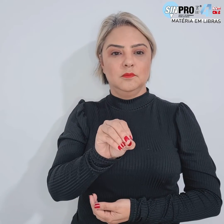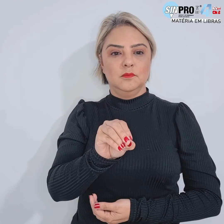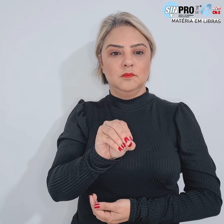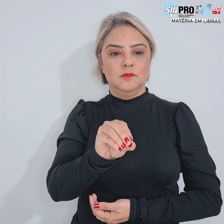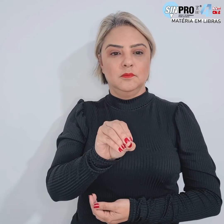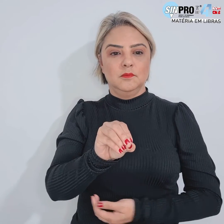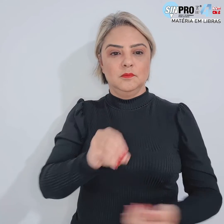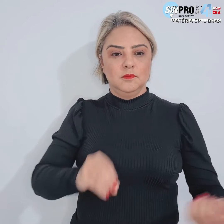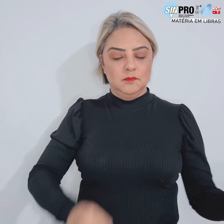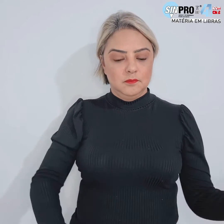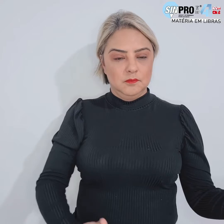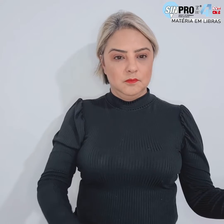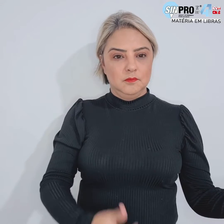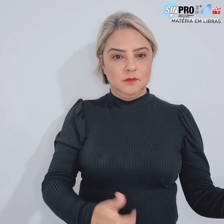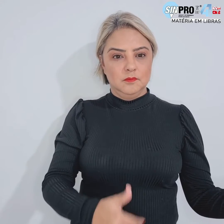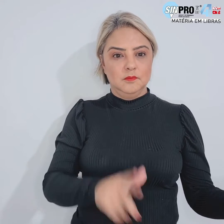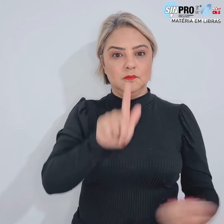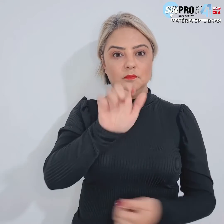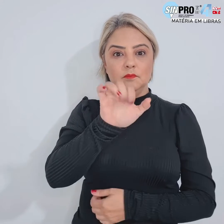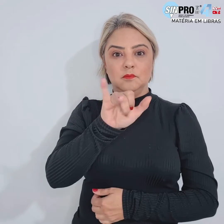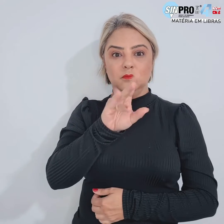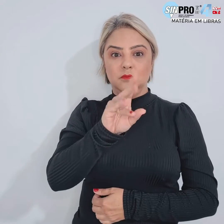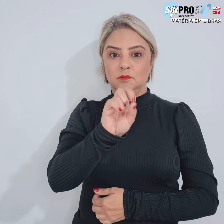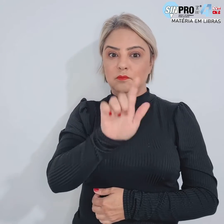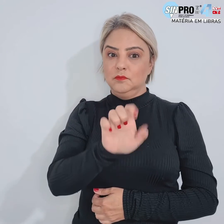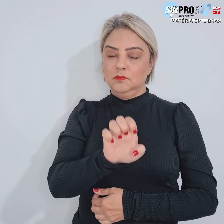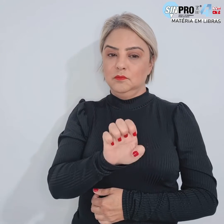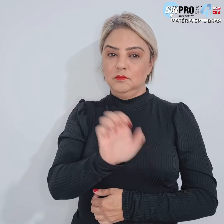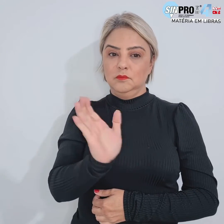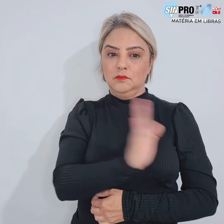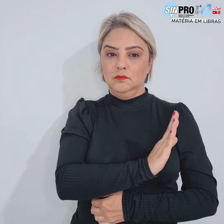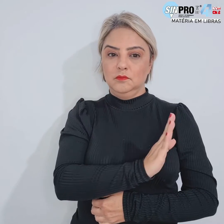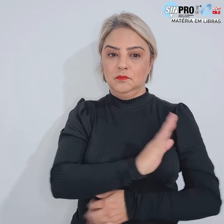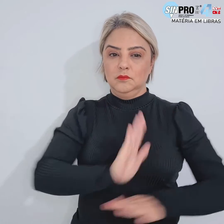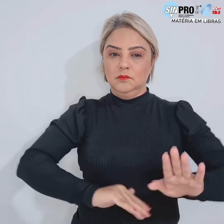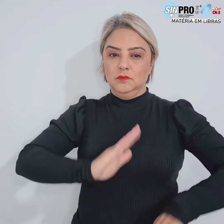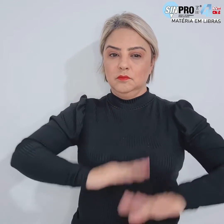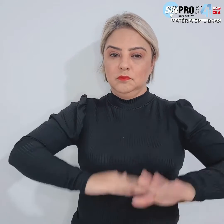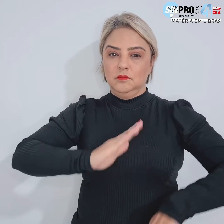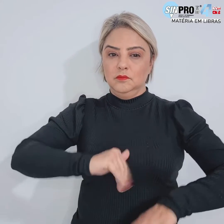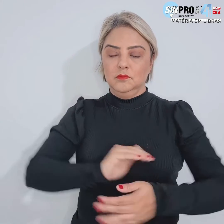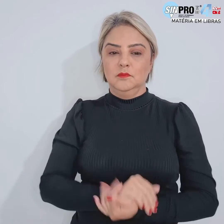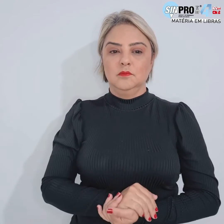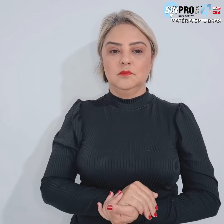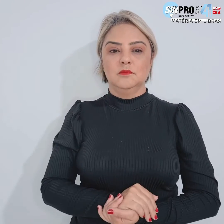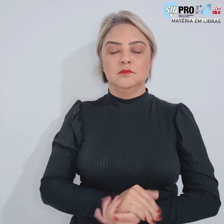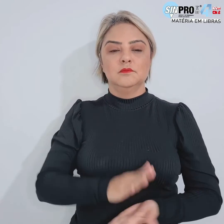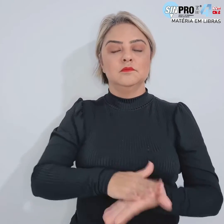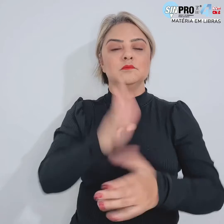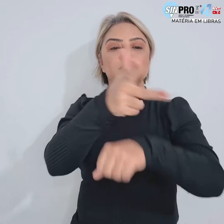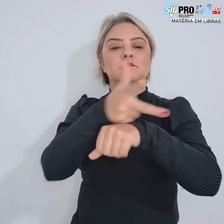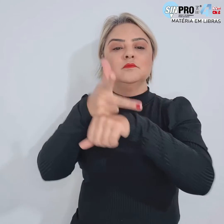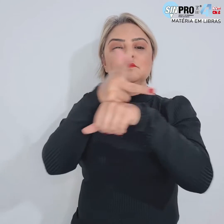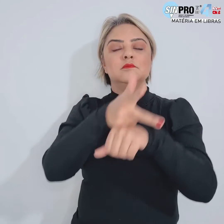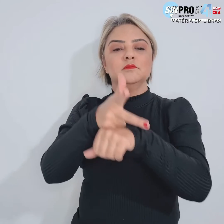elétrico. George Lacerda, percussão. Edição do vídeo, Emanuel